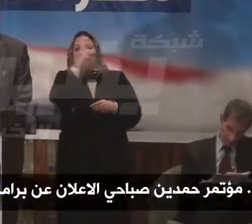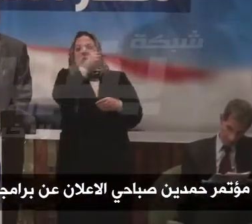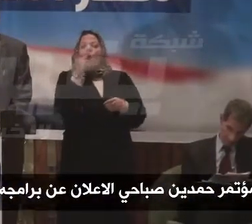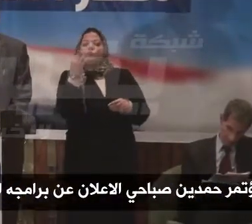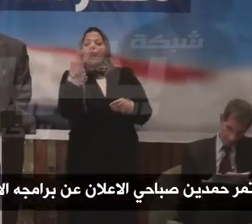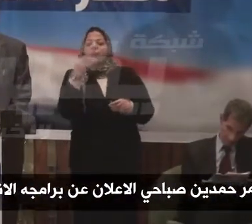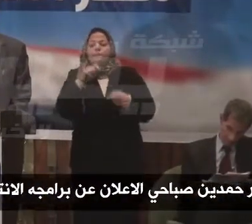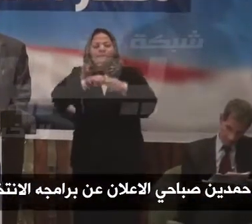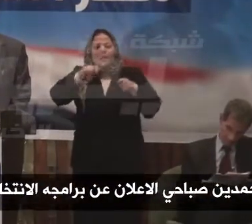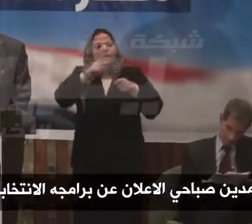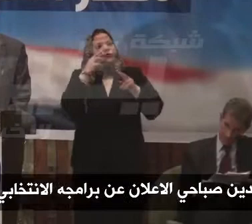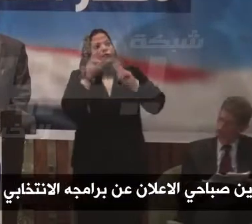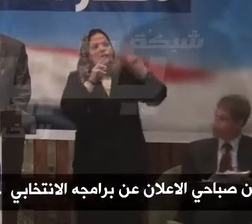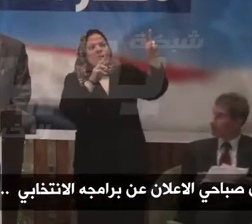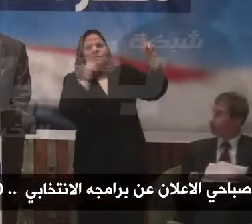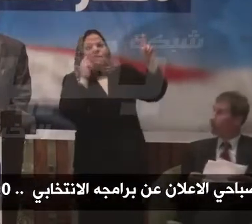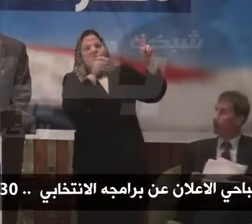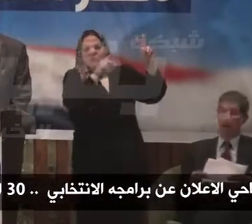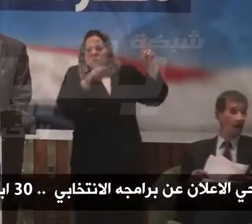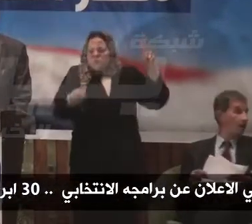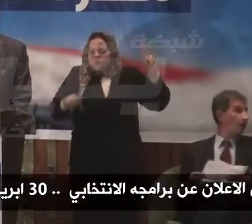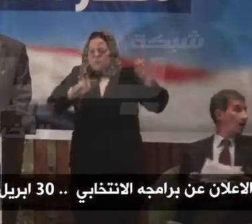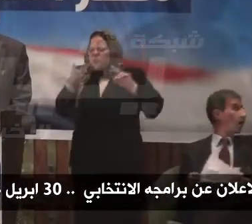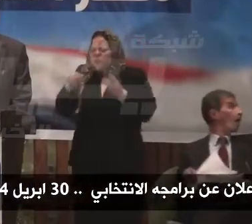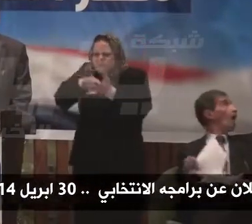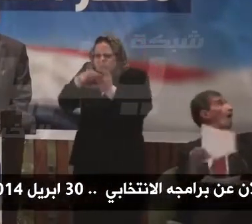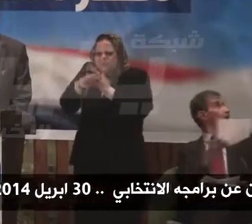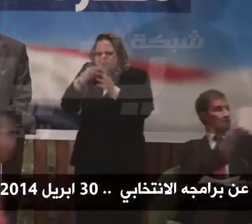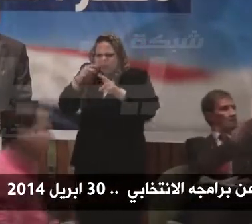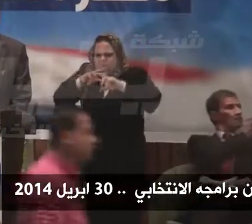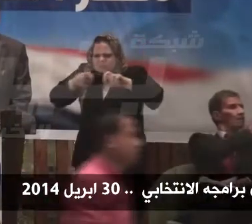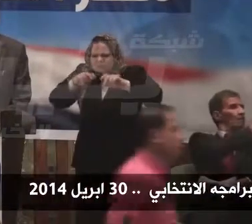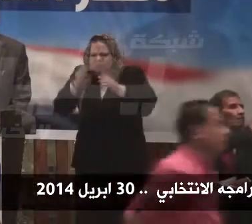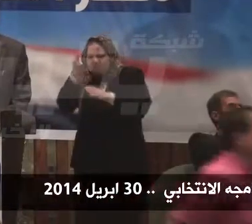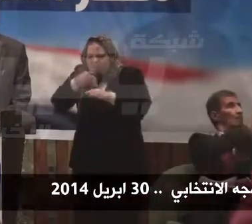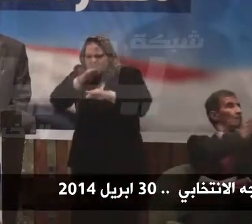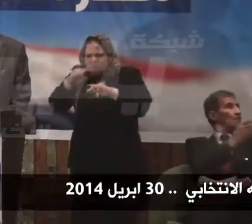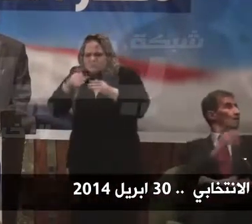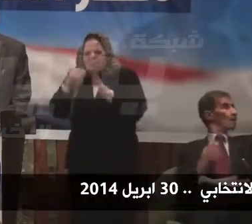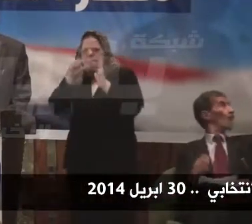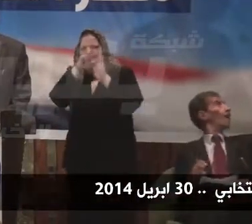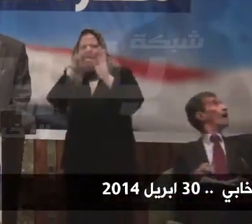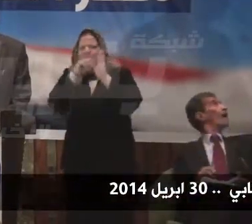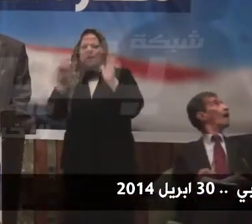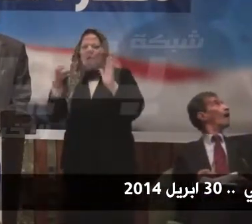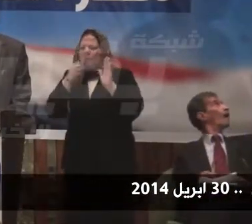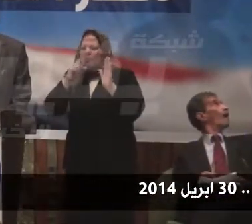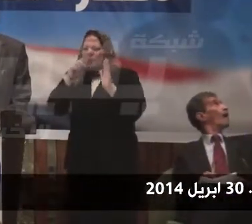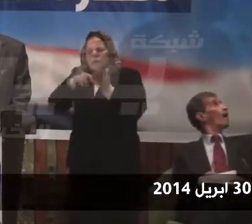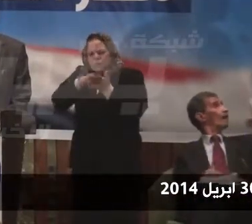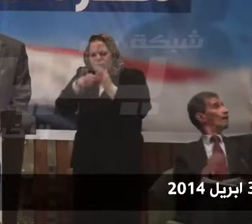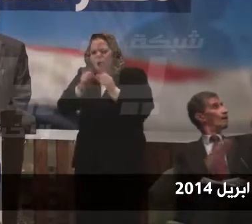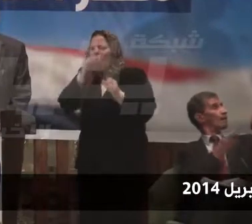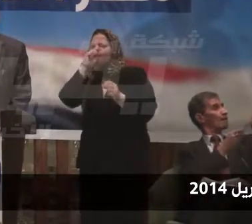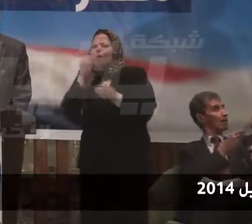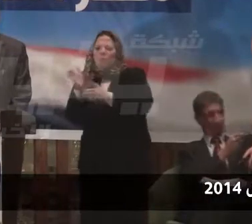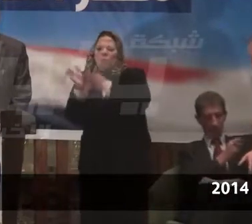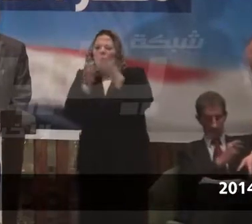لتر. ولذلك هناك إجراءات حاسمة في هذا البرنامج لضبط استهلاكنا من مياه